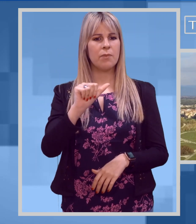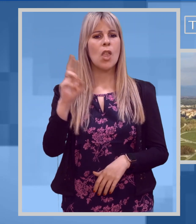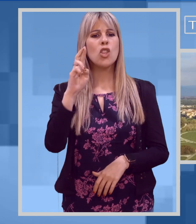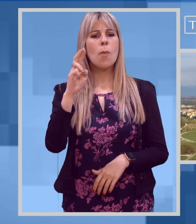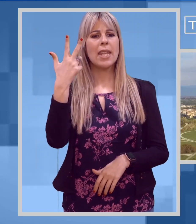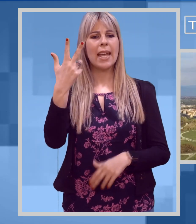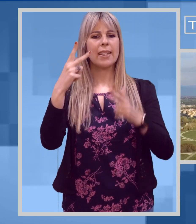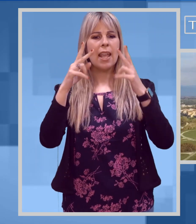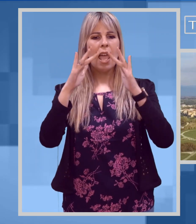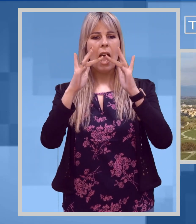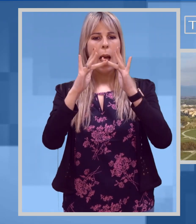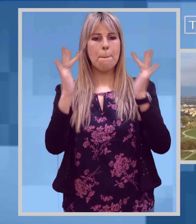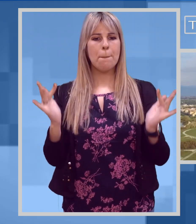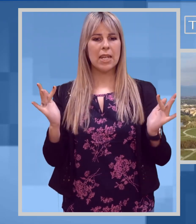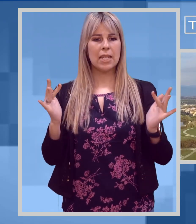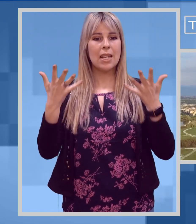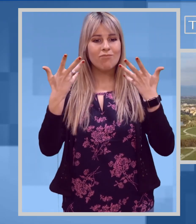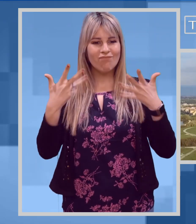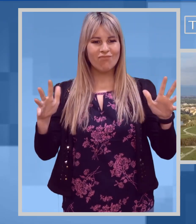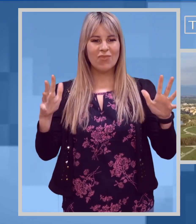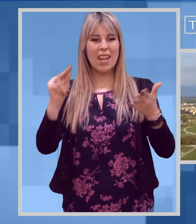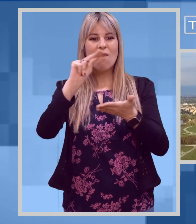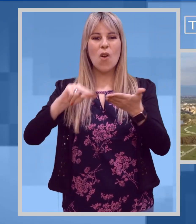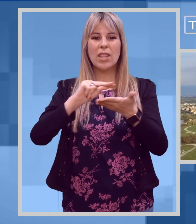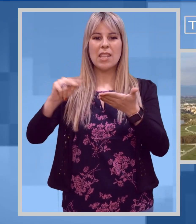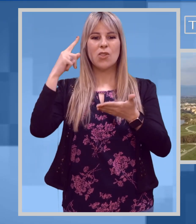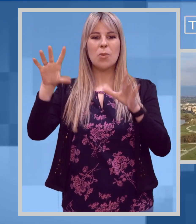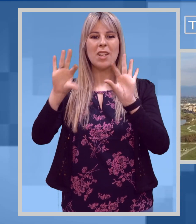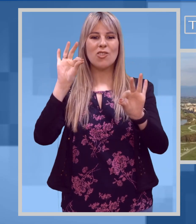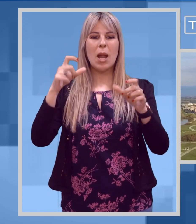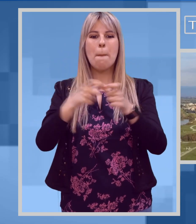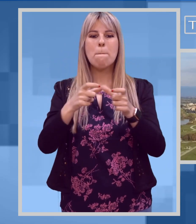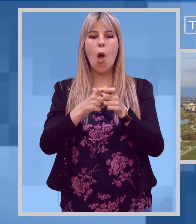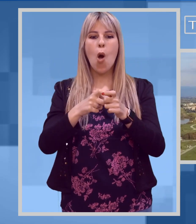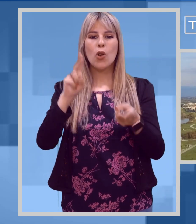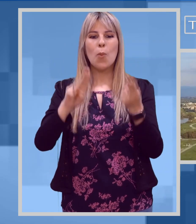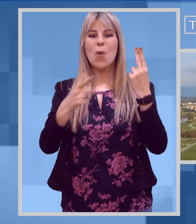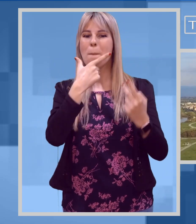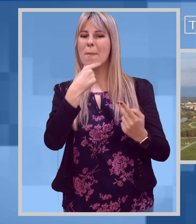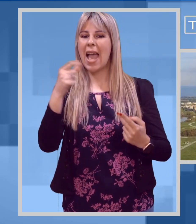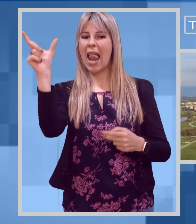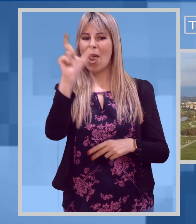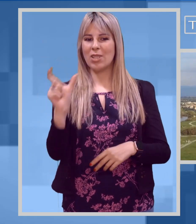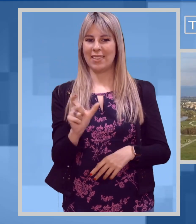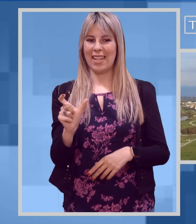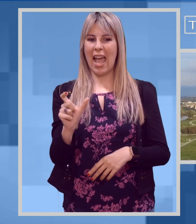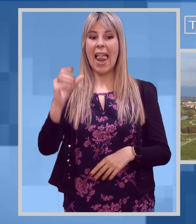dal telegiornale in lingua dei segni. Domenica 3 aprile è la conclusione delle votazioni per eleggere il borgo più bello d'Italia.